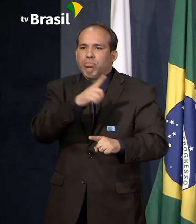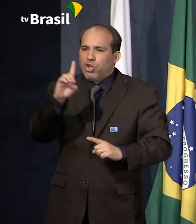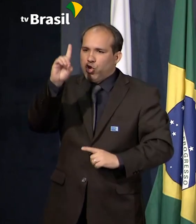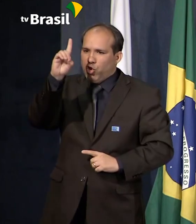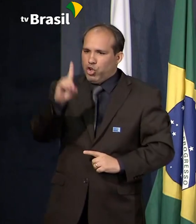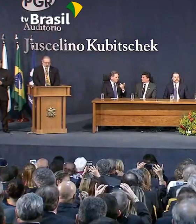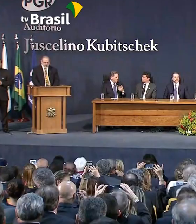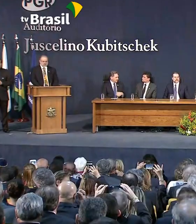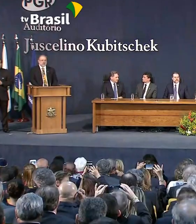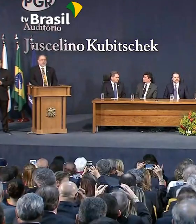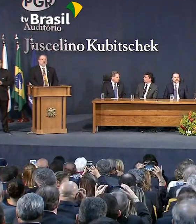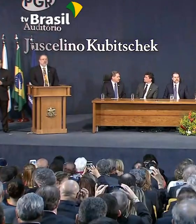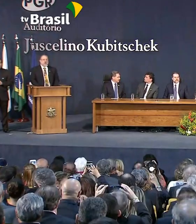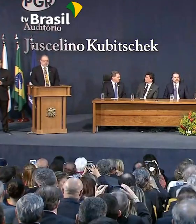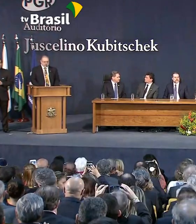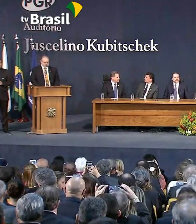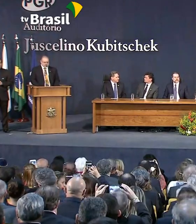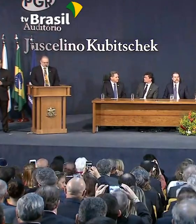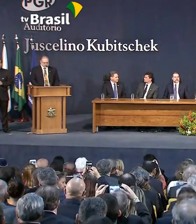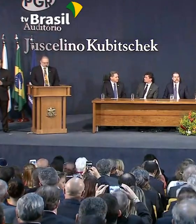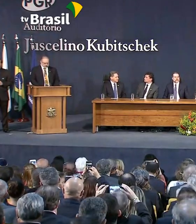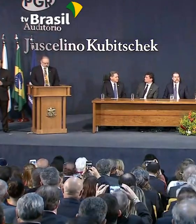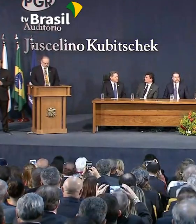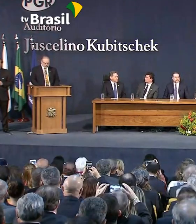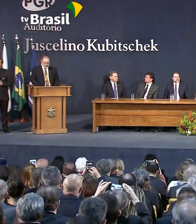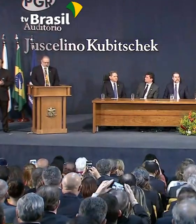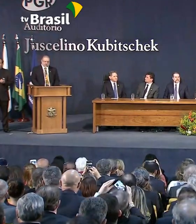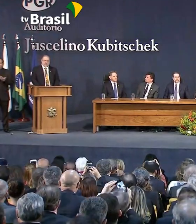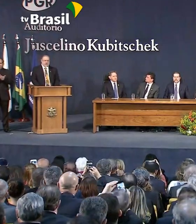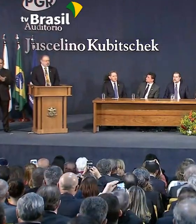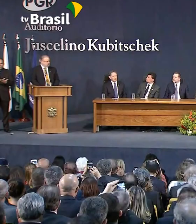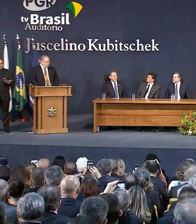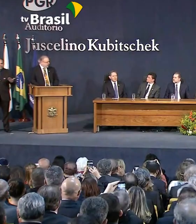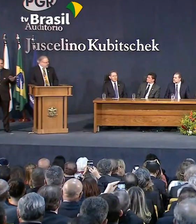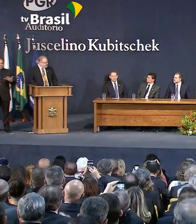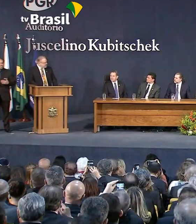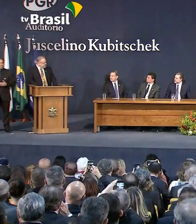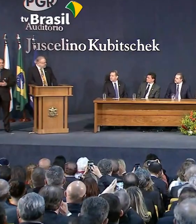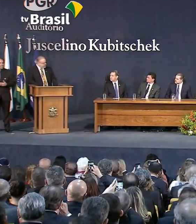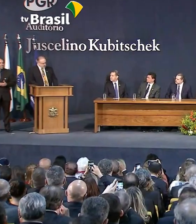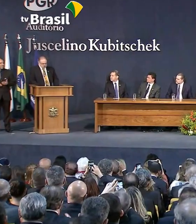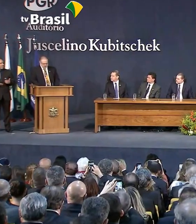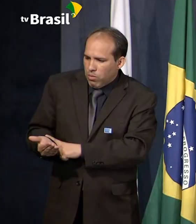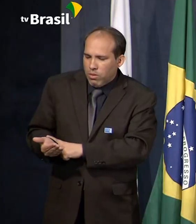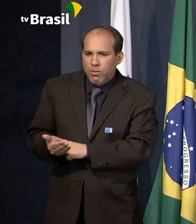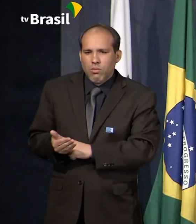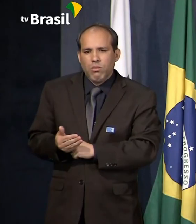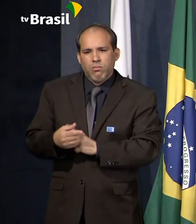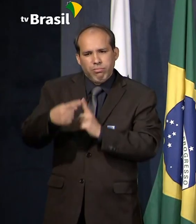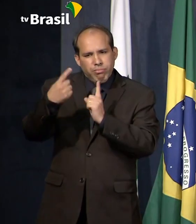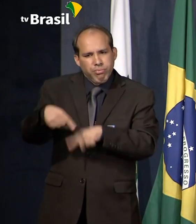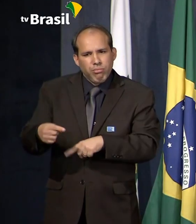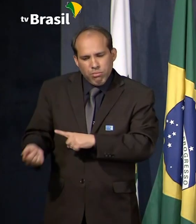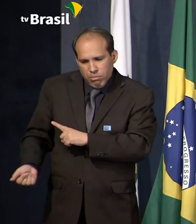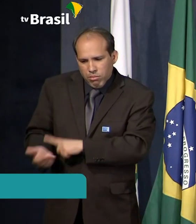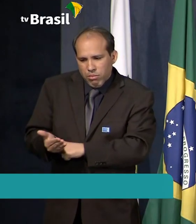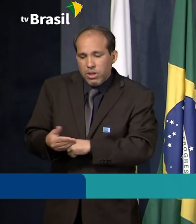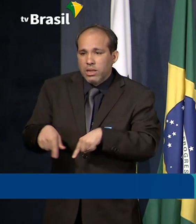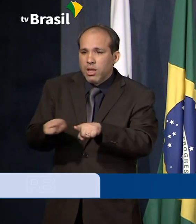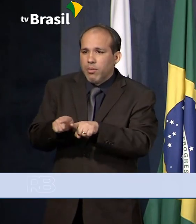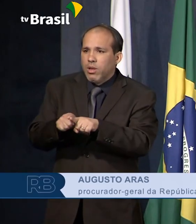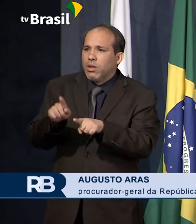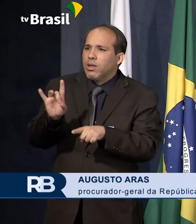Ministério Público destacou a importância das operações conjuntas, como a Lava Jato. As denominadas